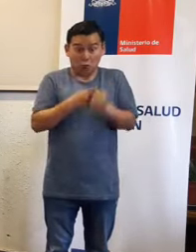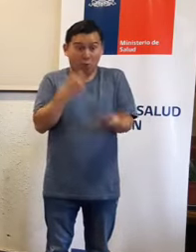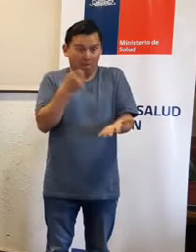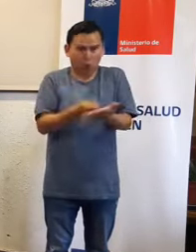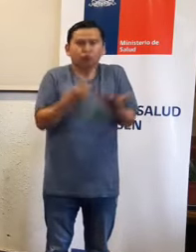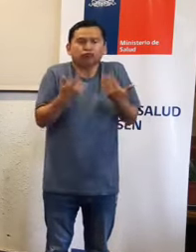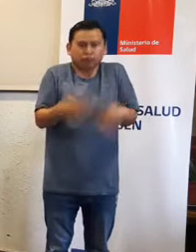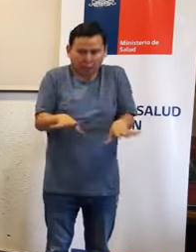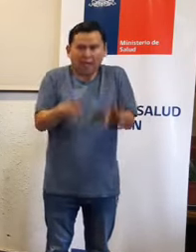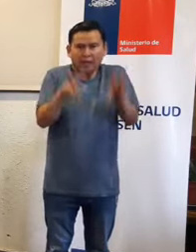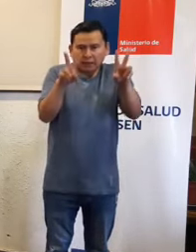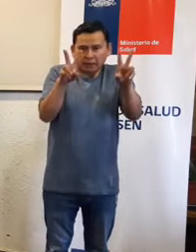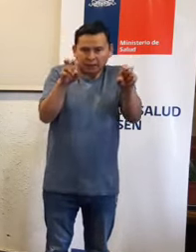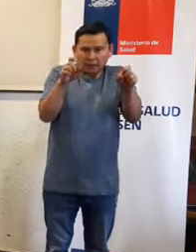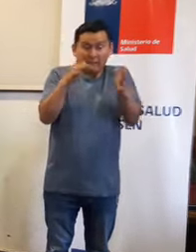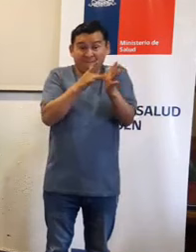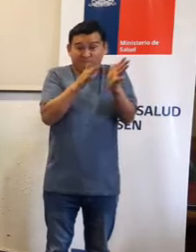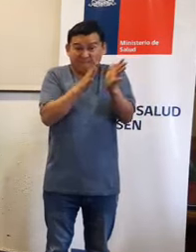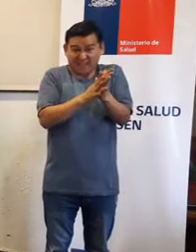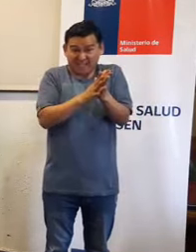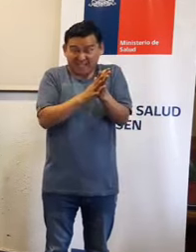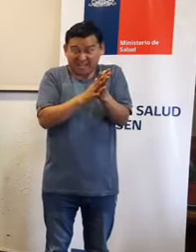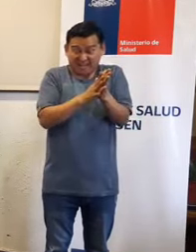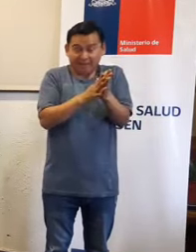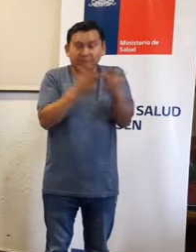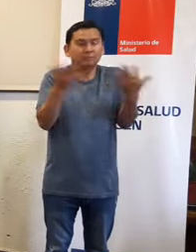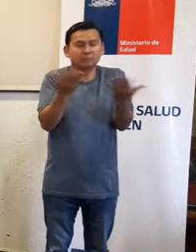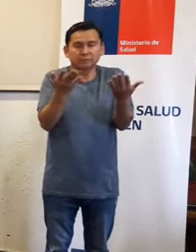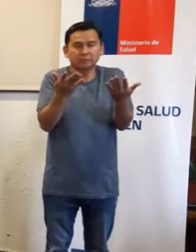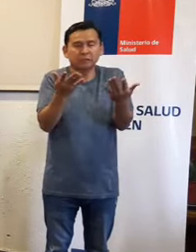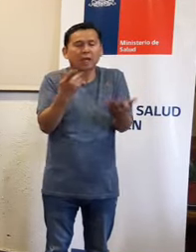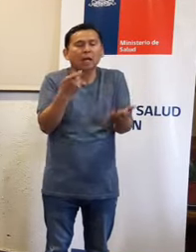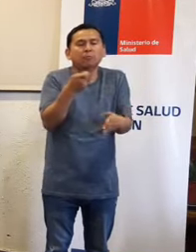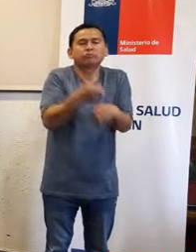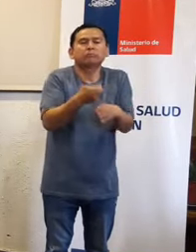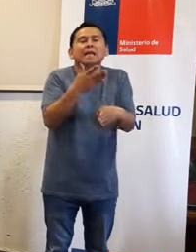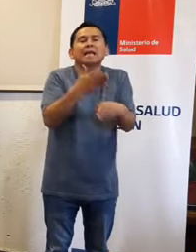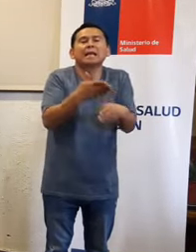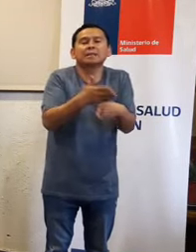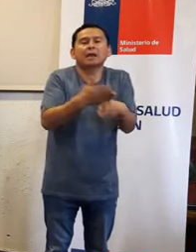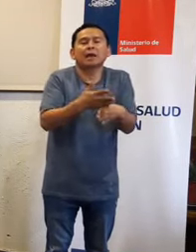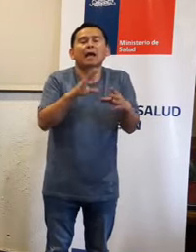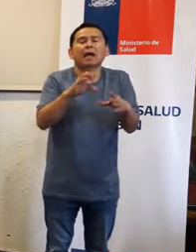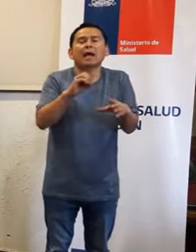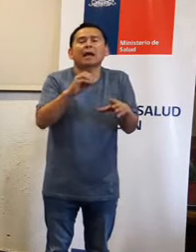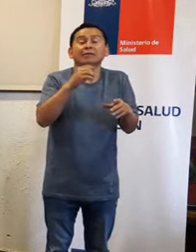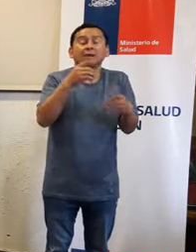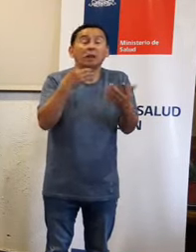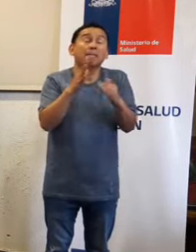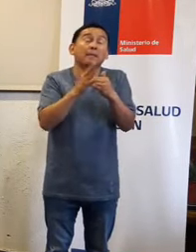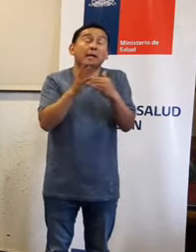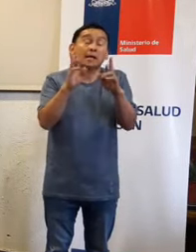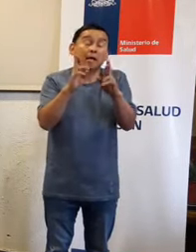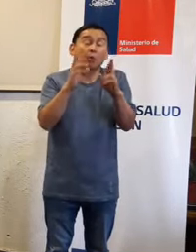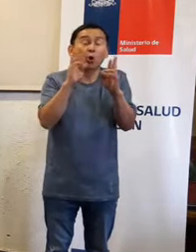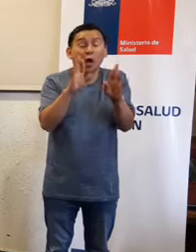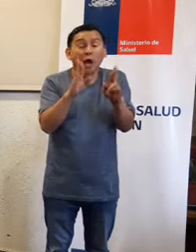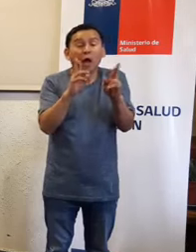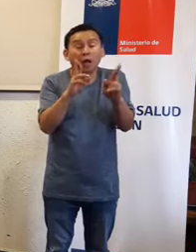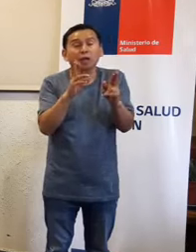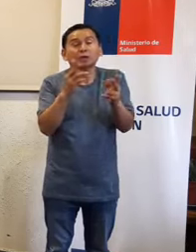anticipadamente en relación a la fecha en que se pagaba en otros años el subsidio a la calefacción que esperamos que sea útil